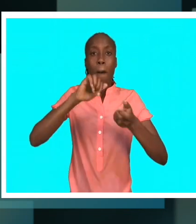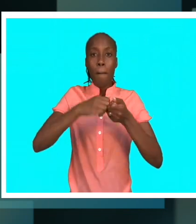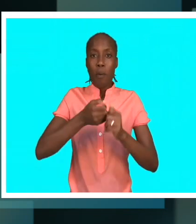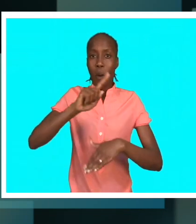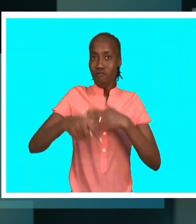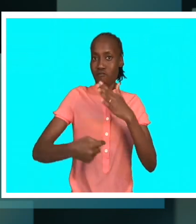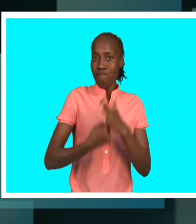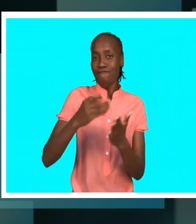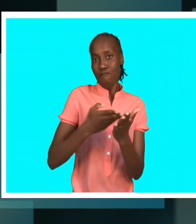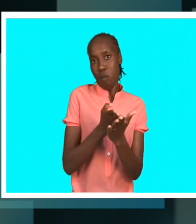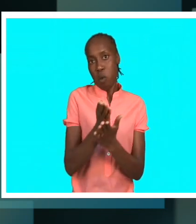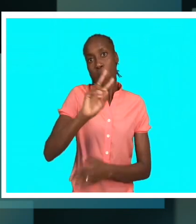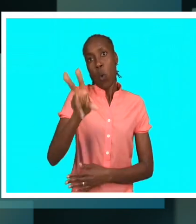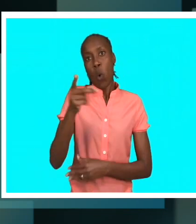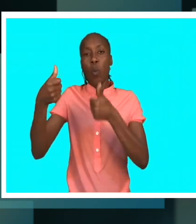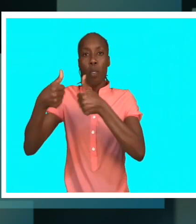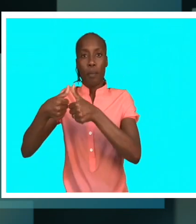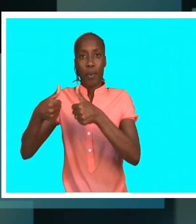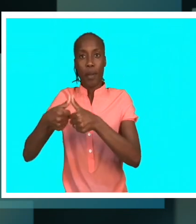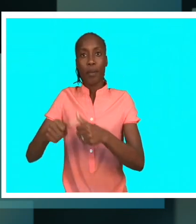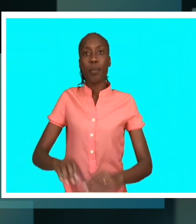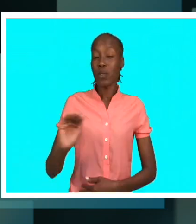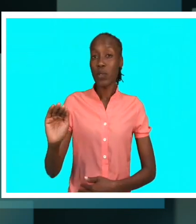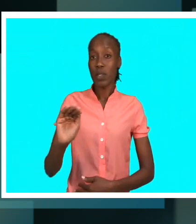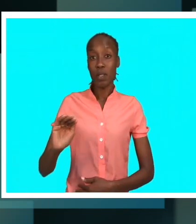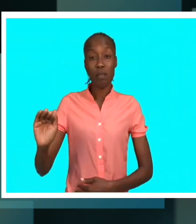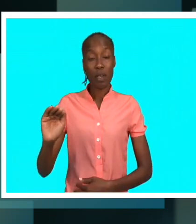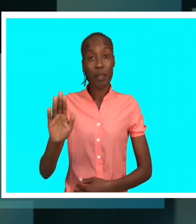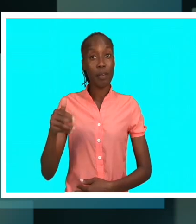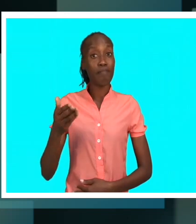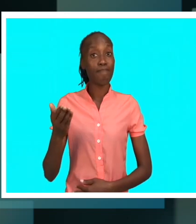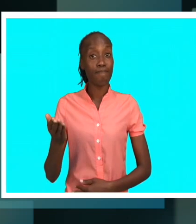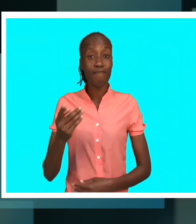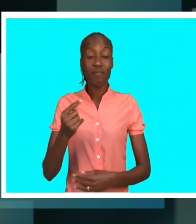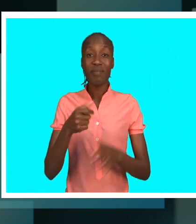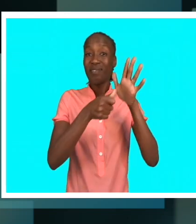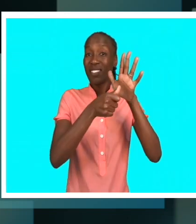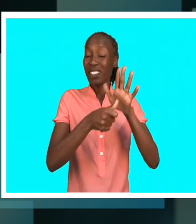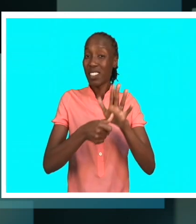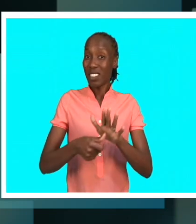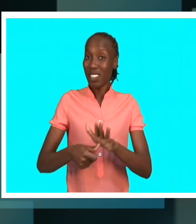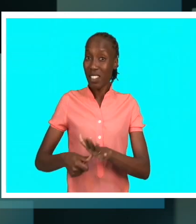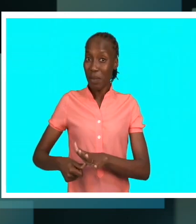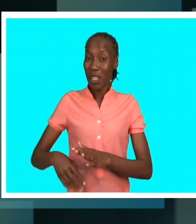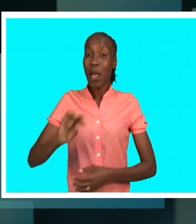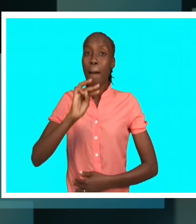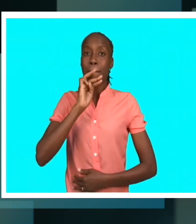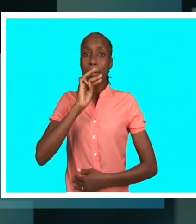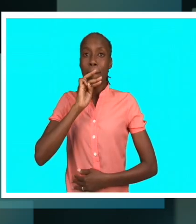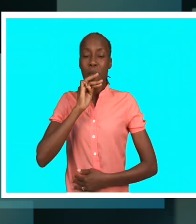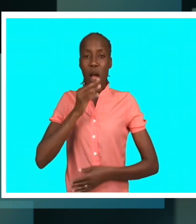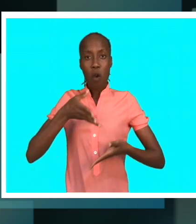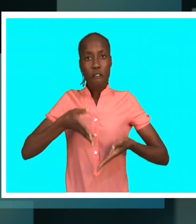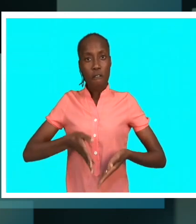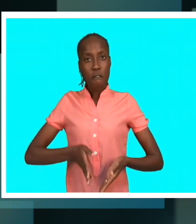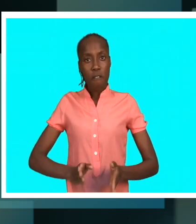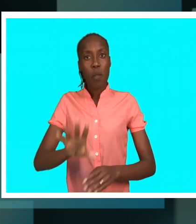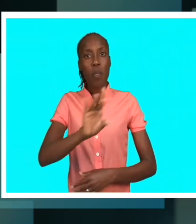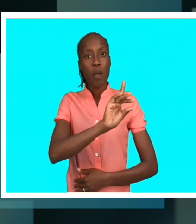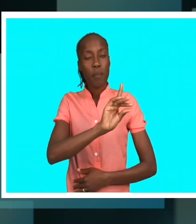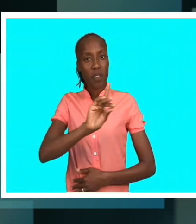consequência de adultério. A sociedade discrimina uma mãe